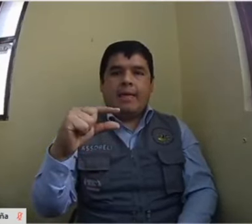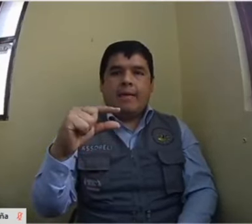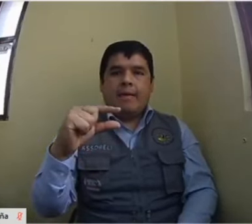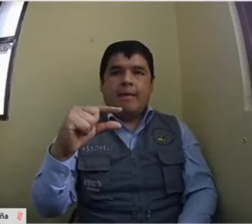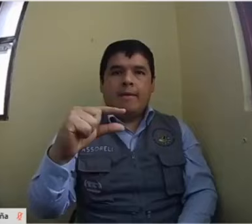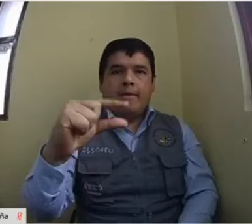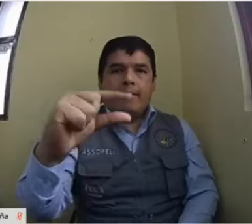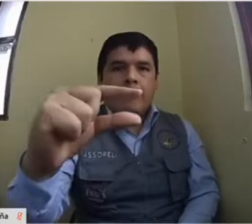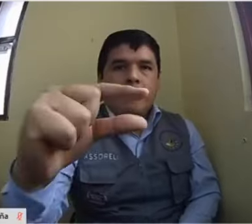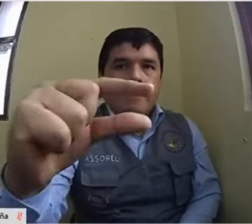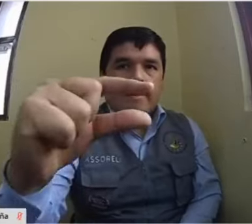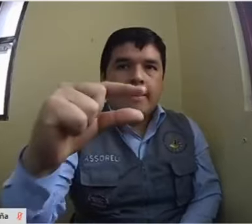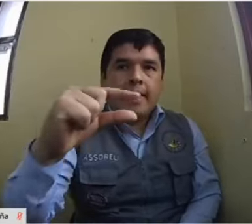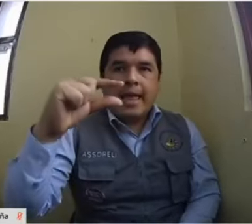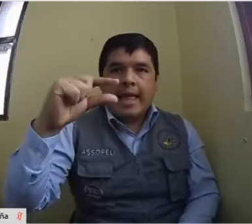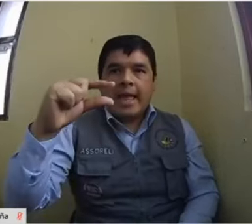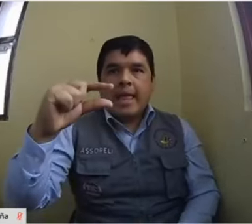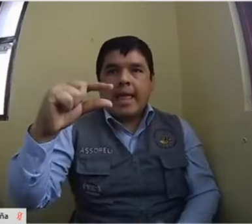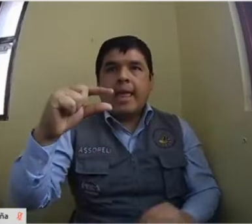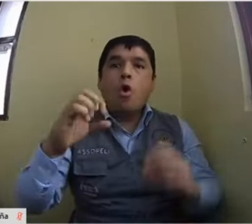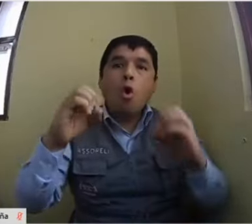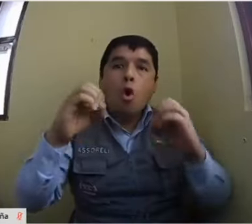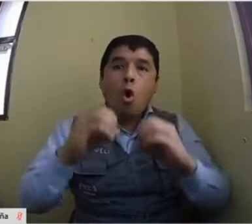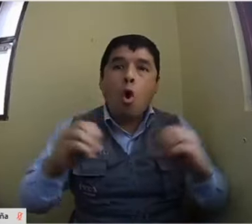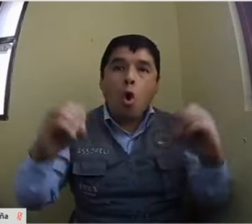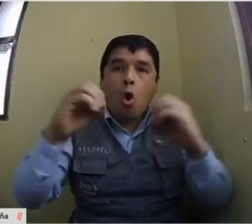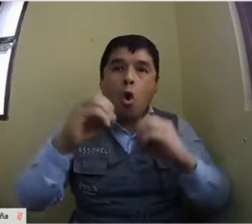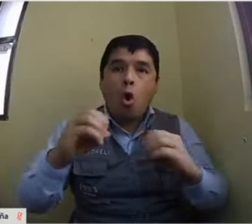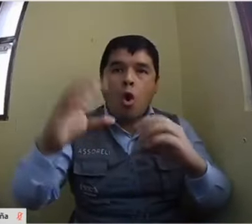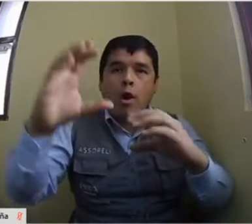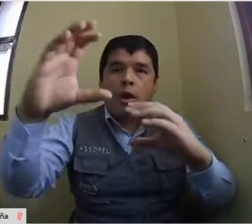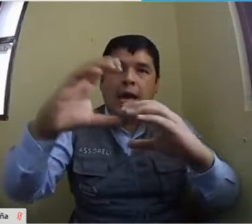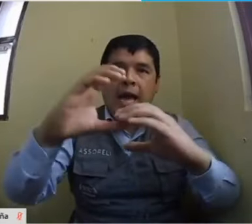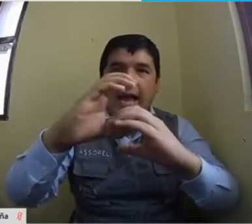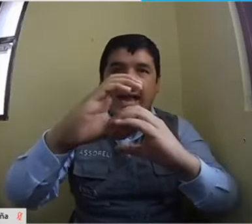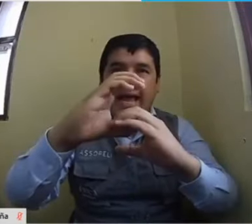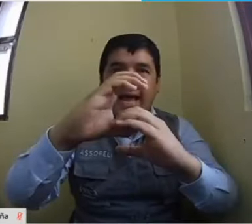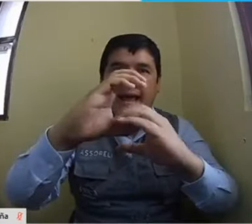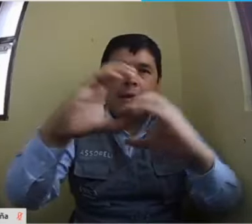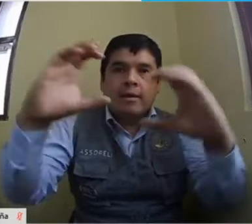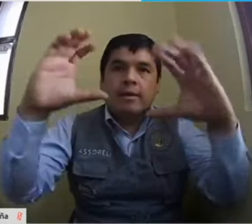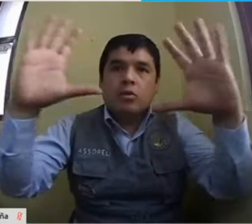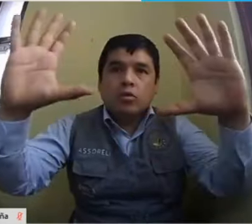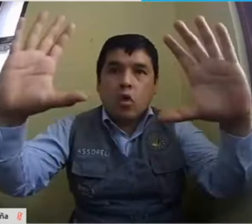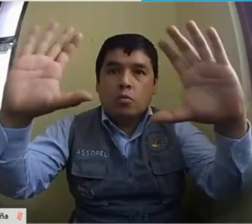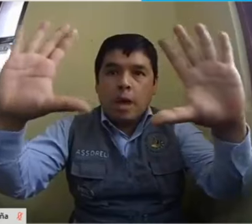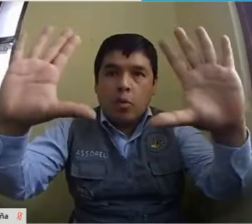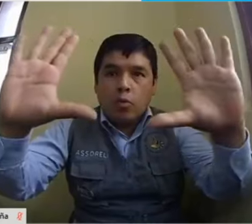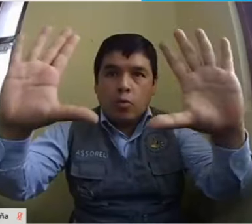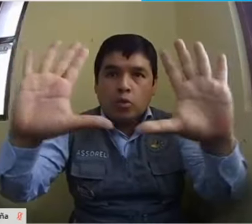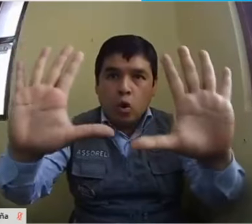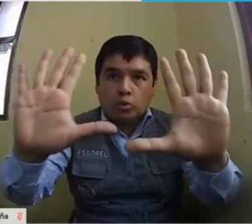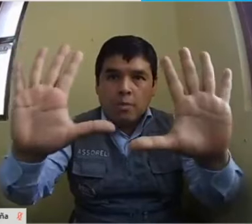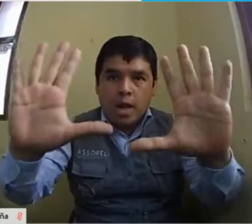Pueden repetirla en casa, esa es la G. Pulgar y índice. Y también con las dos